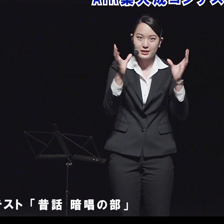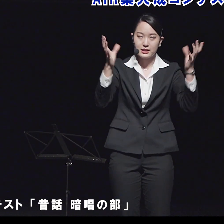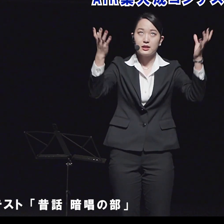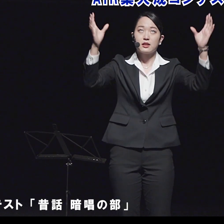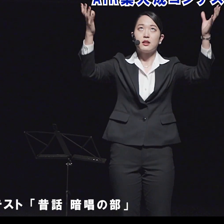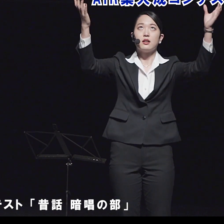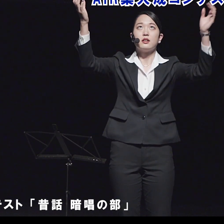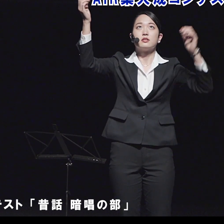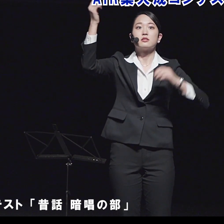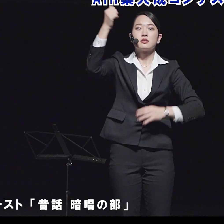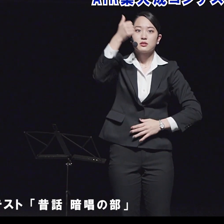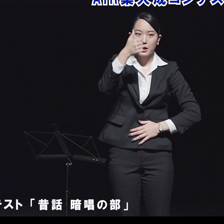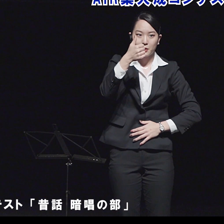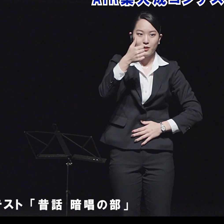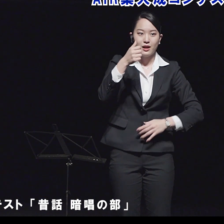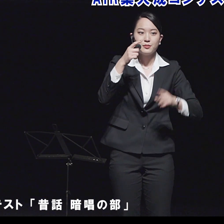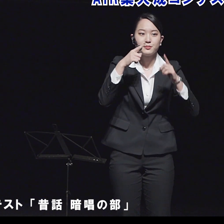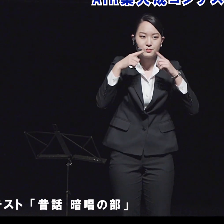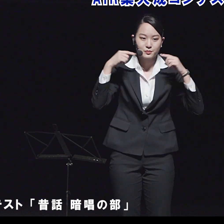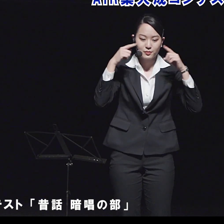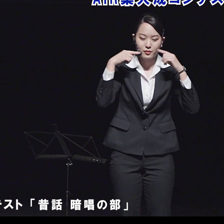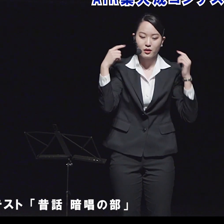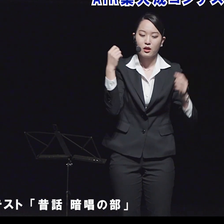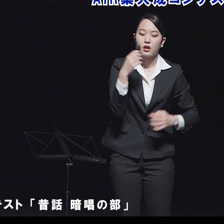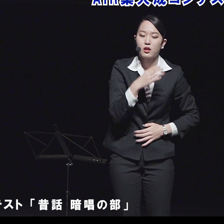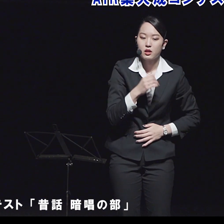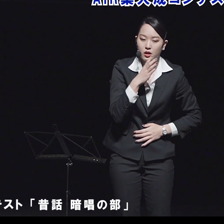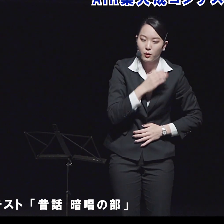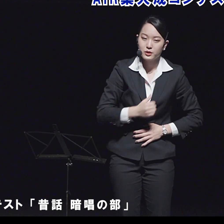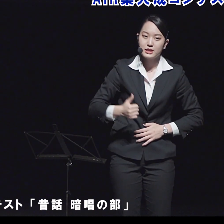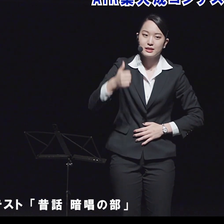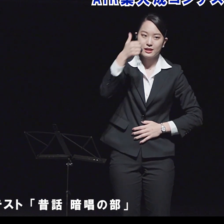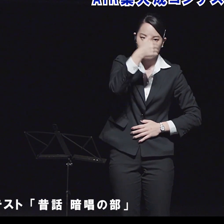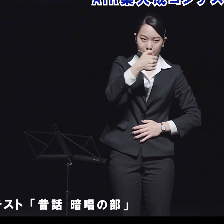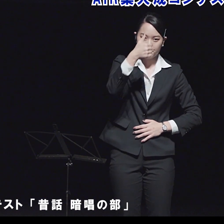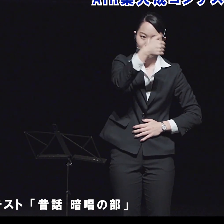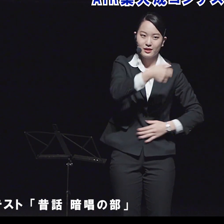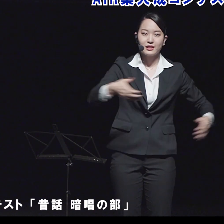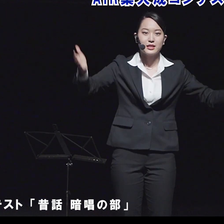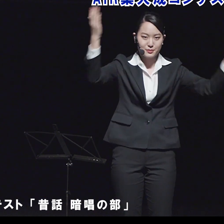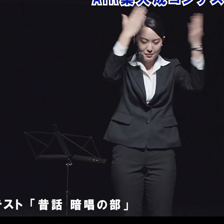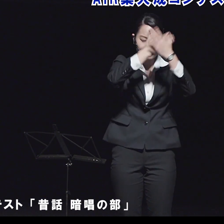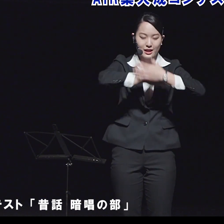ち、太郎はおじいさんになってしまいました。